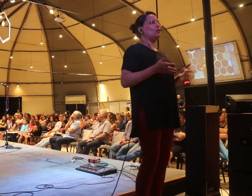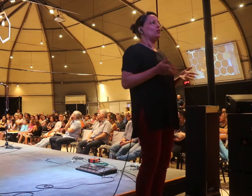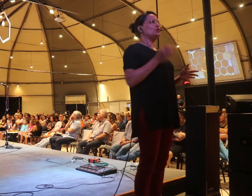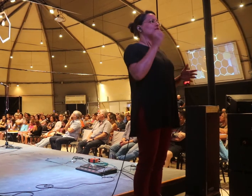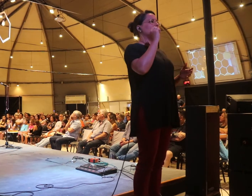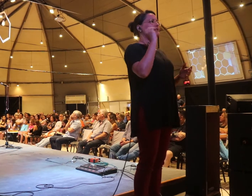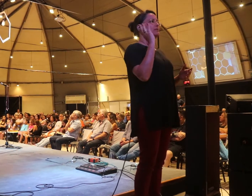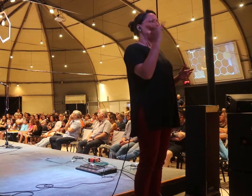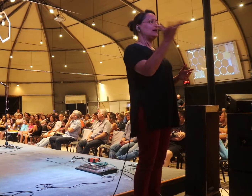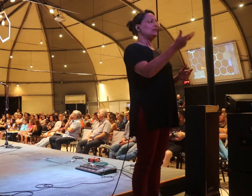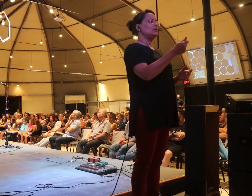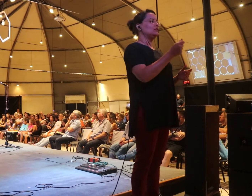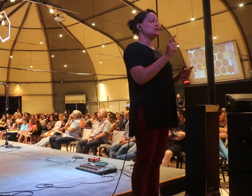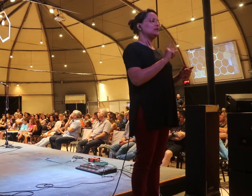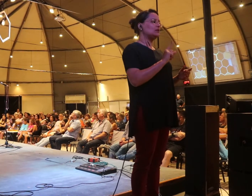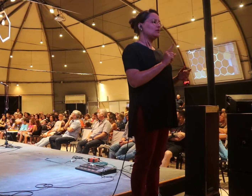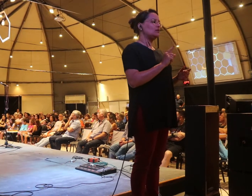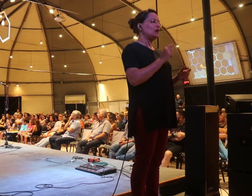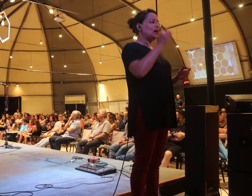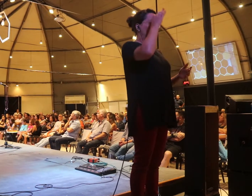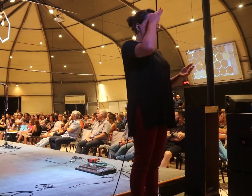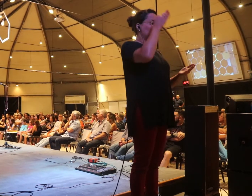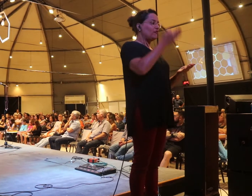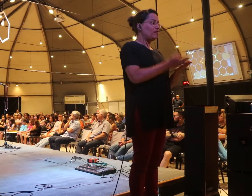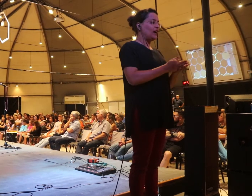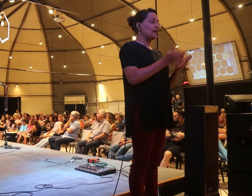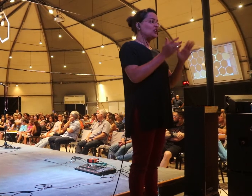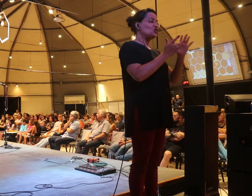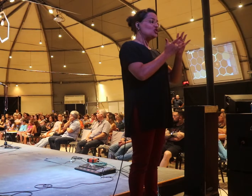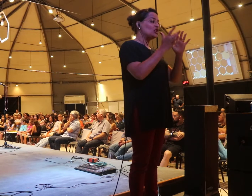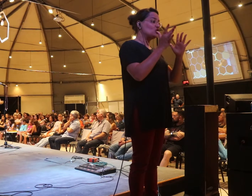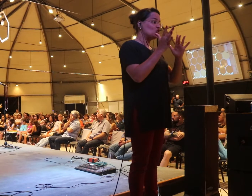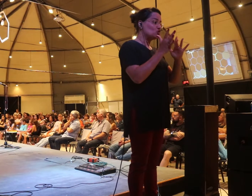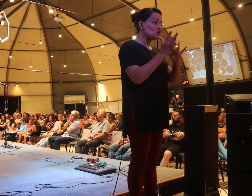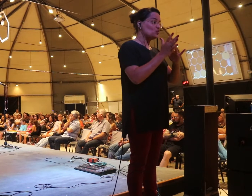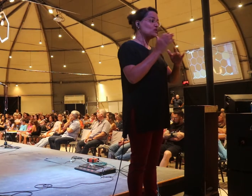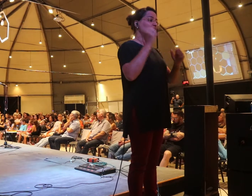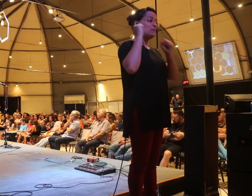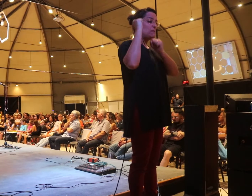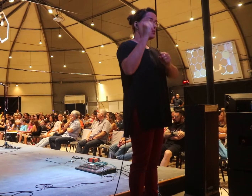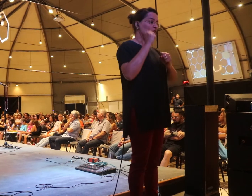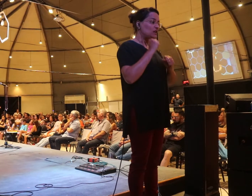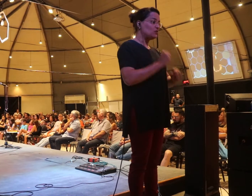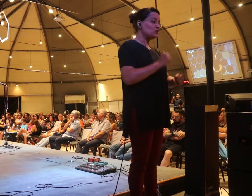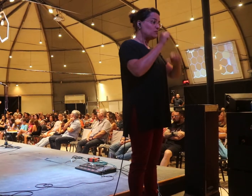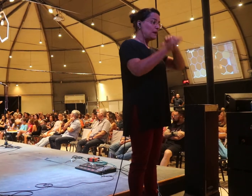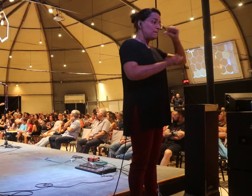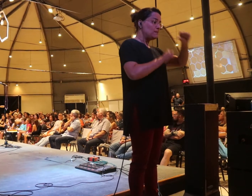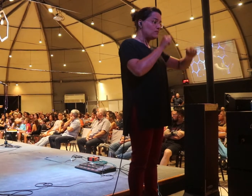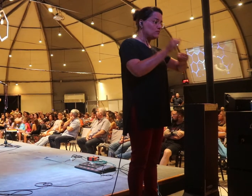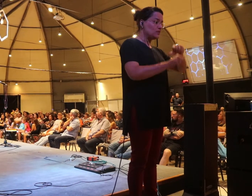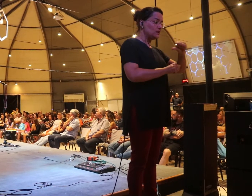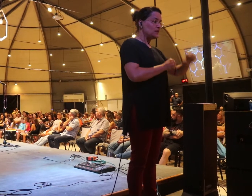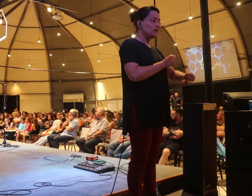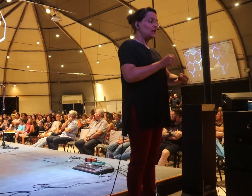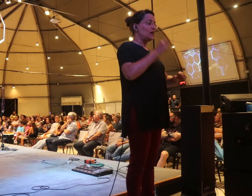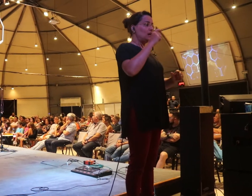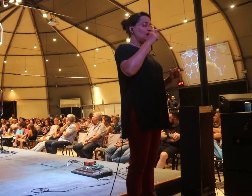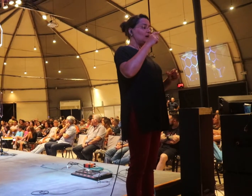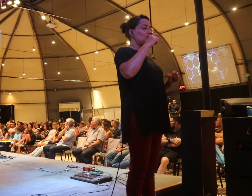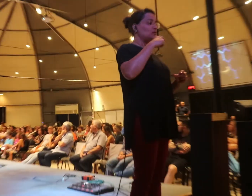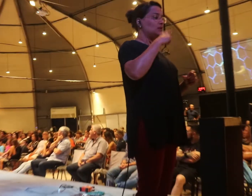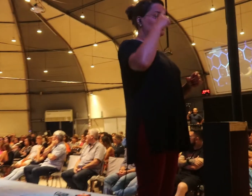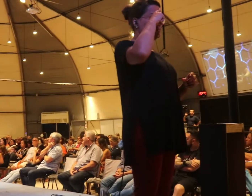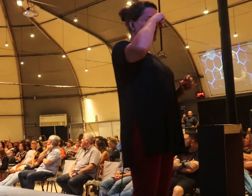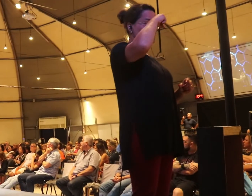eu digo é a fé que a gente tem que ter, que Jesus é poderoso para mudar as circunstâncias do meu trabalho. Essa é a fé bíblica, é